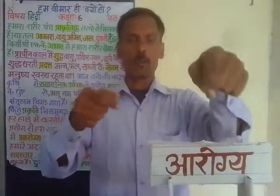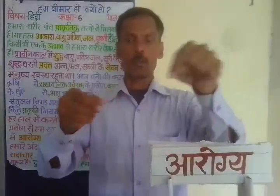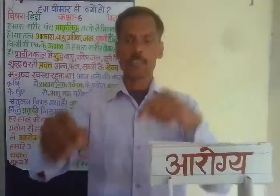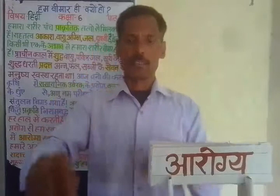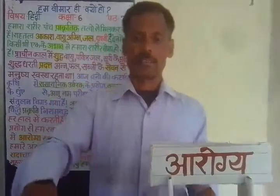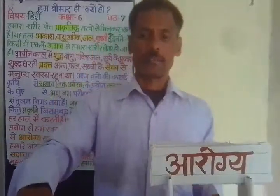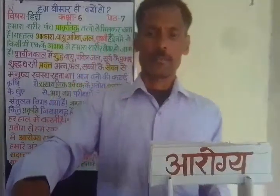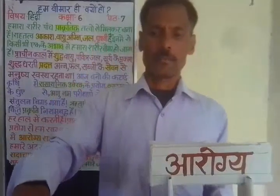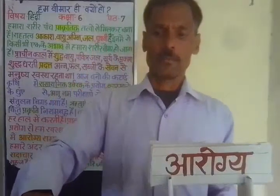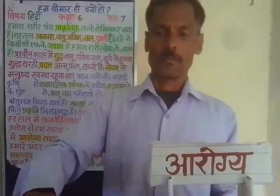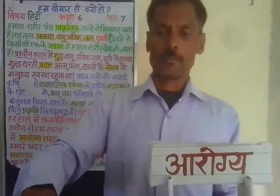आरोग्य